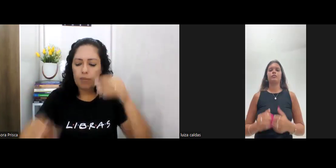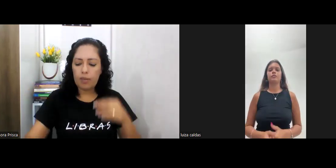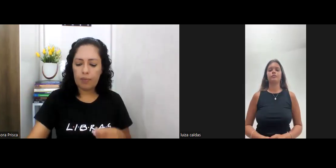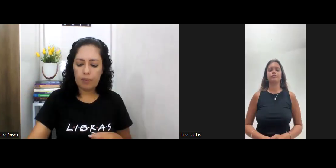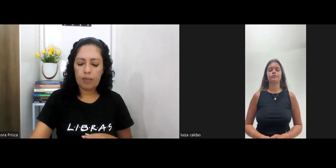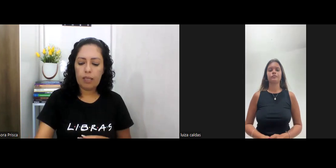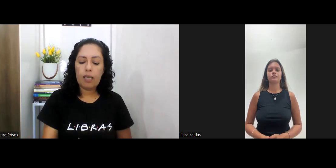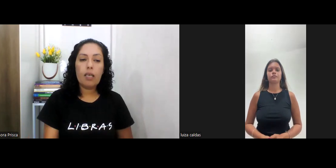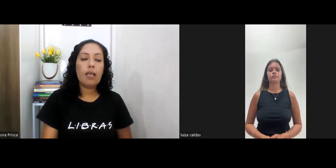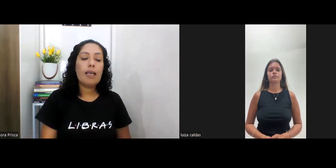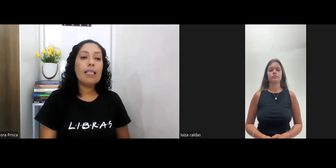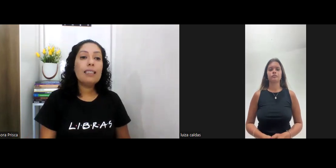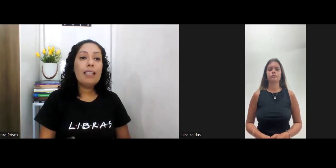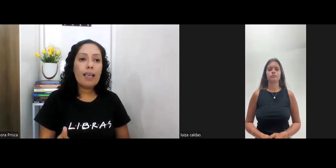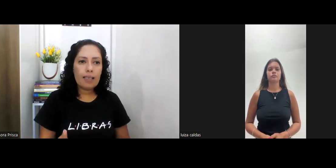Alzheimer,